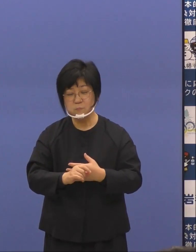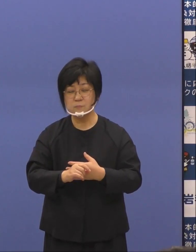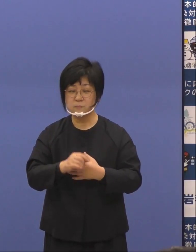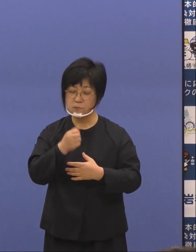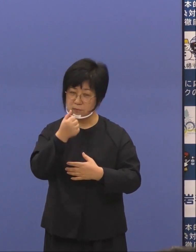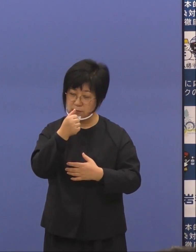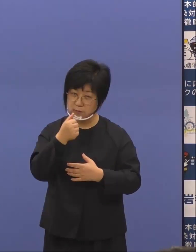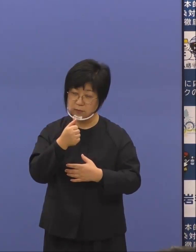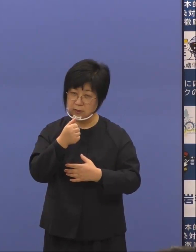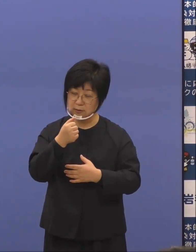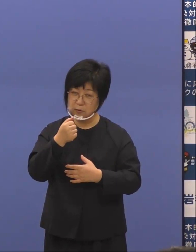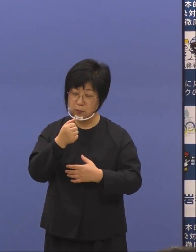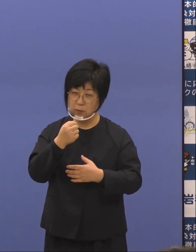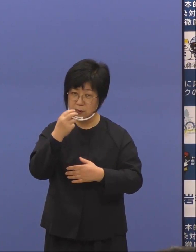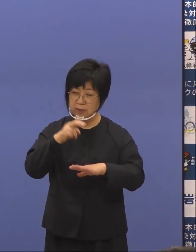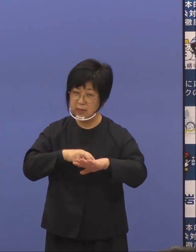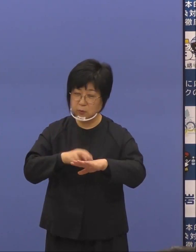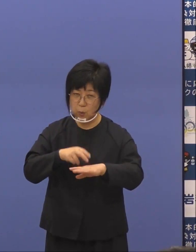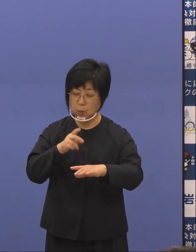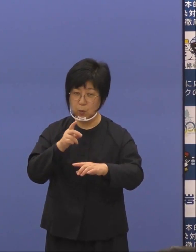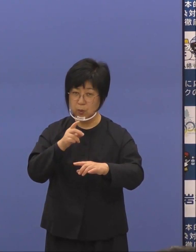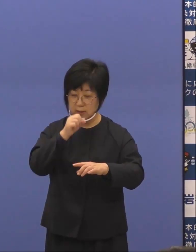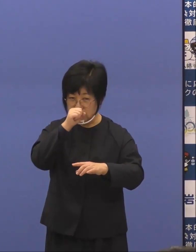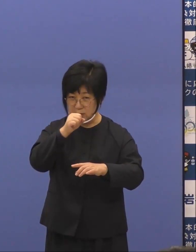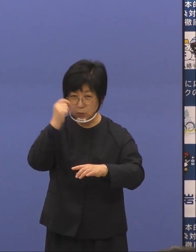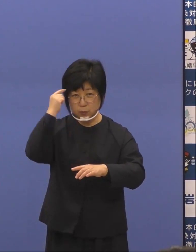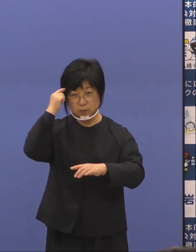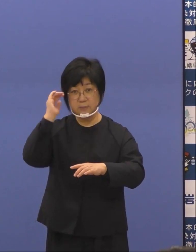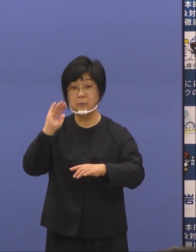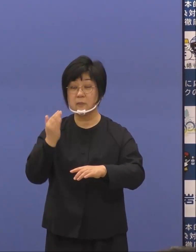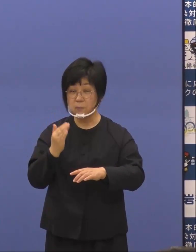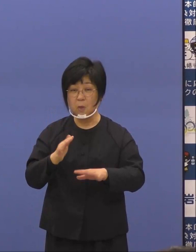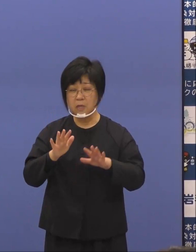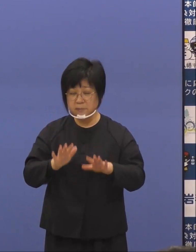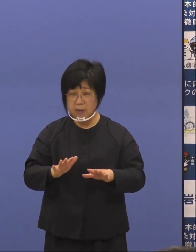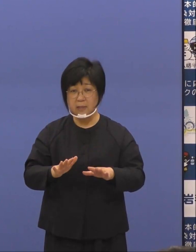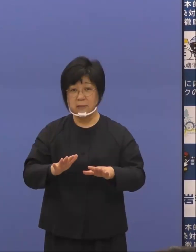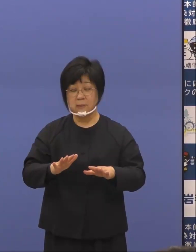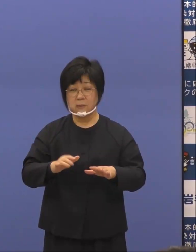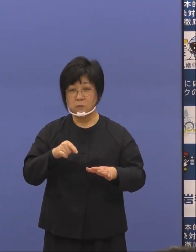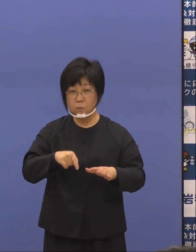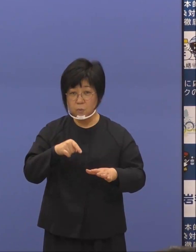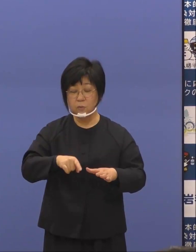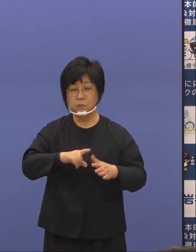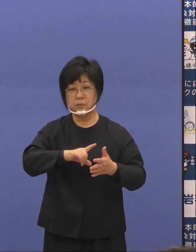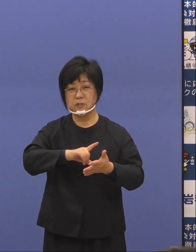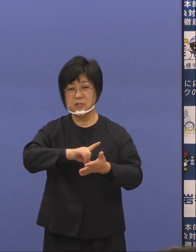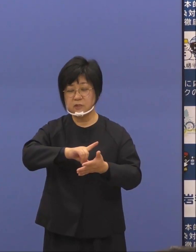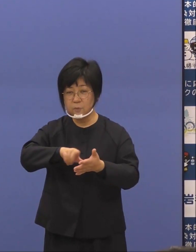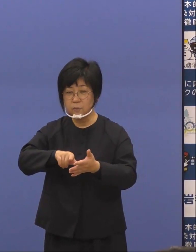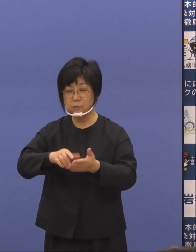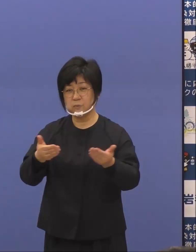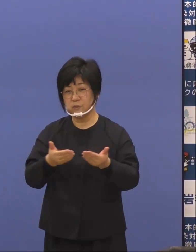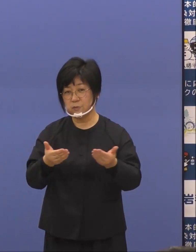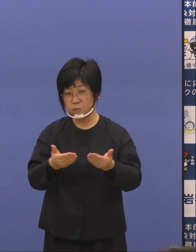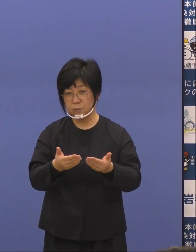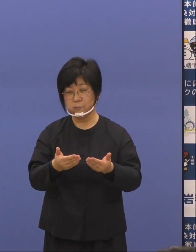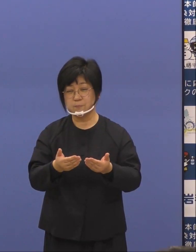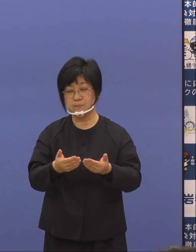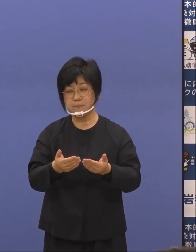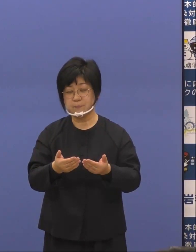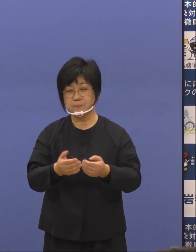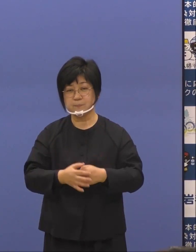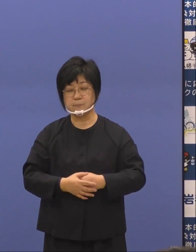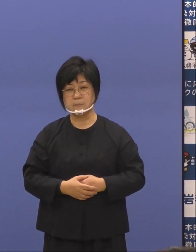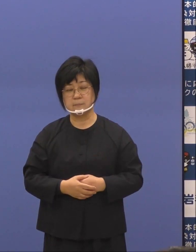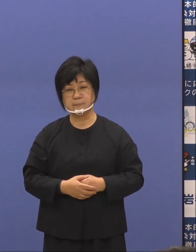よ特に今きつい地方の生活や地方の仕事を特にそ